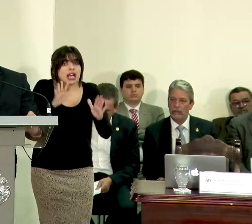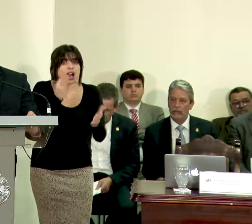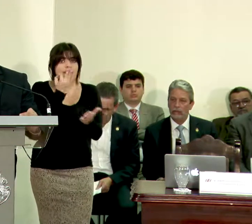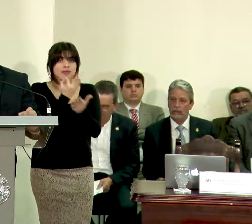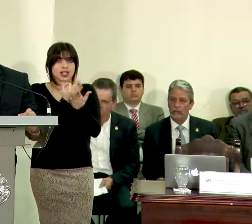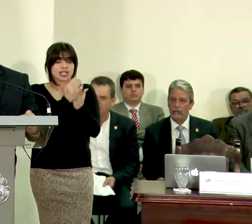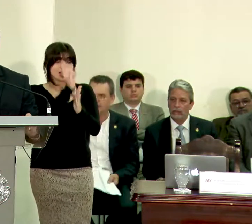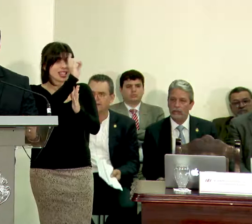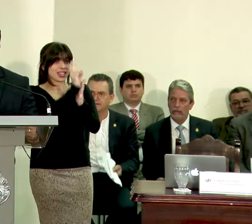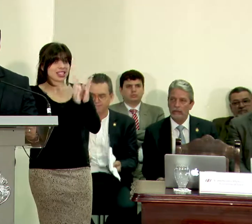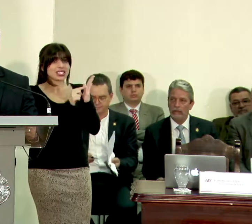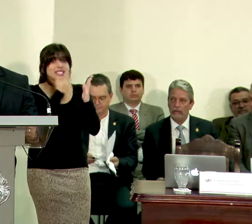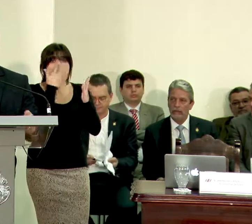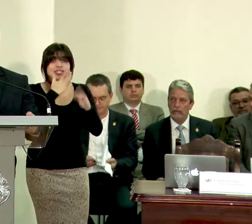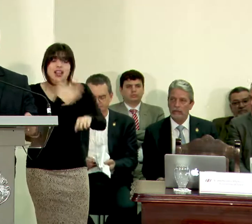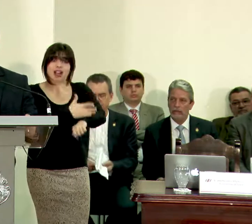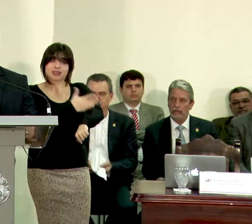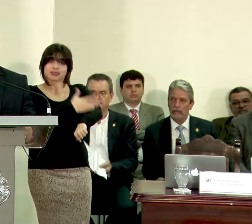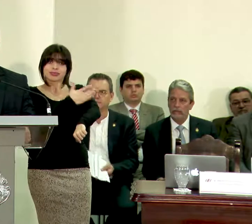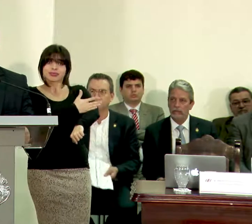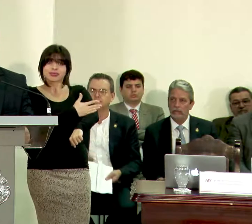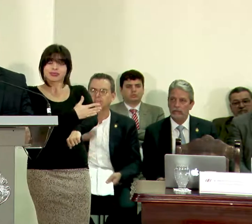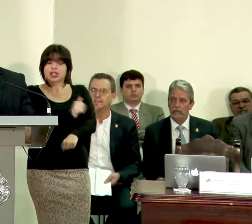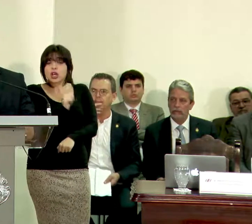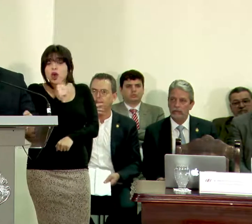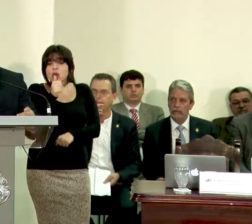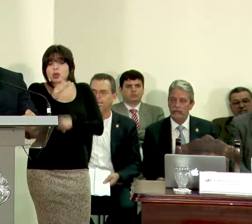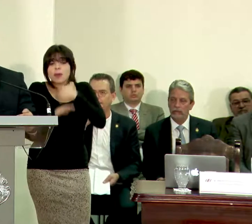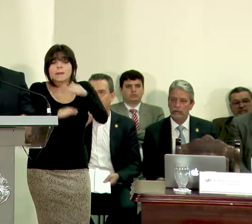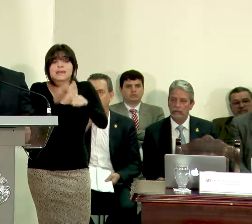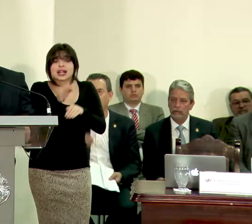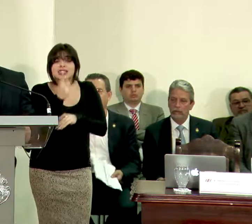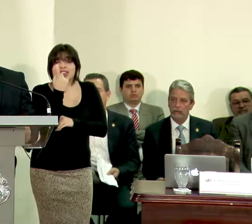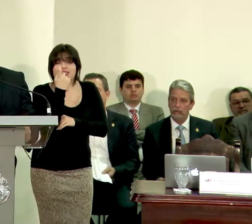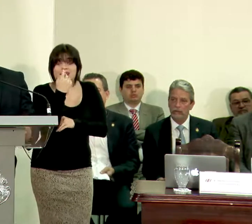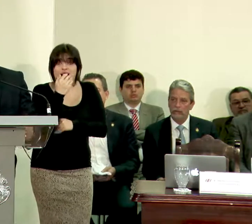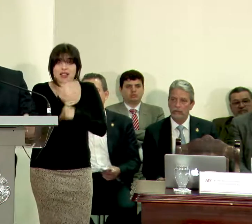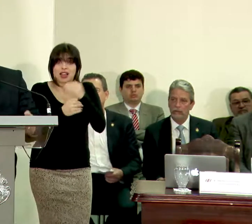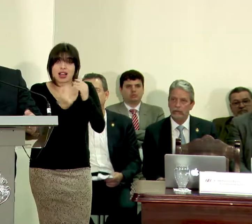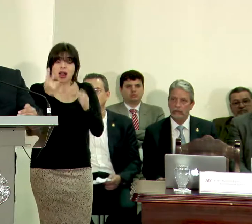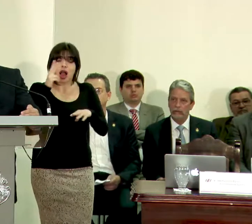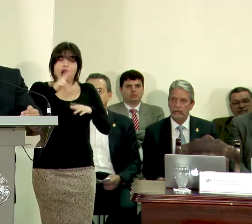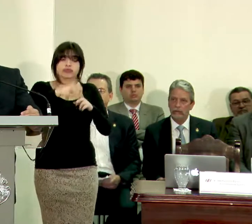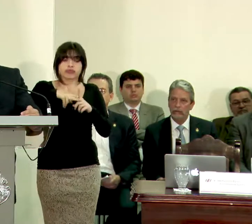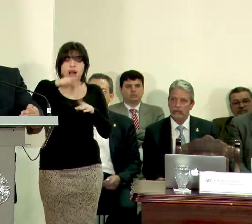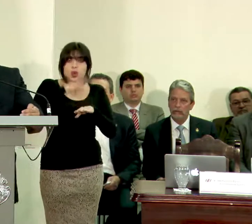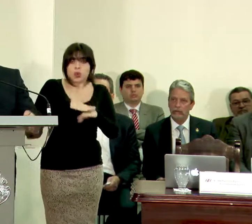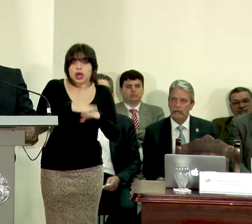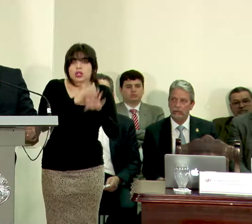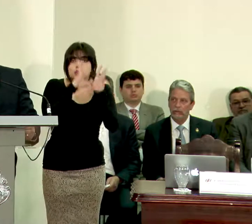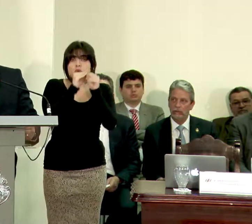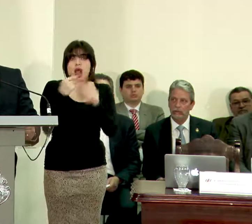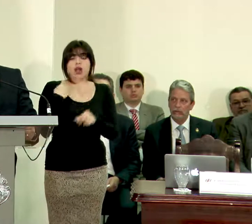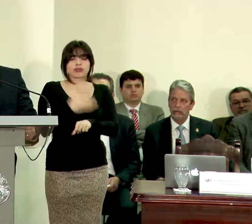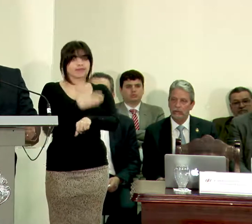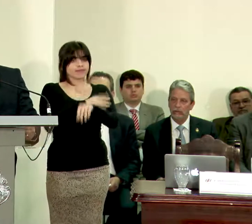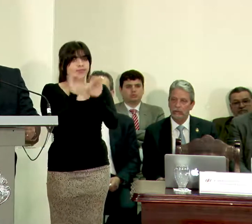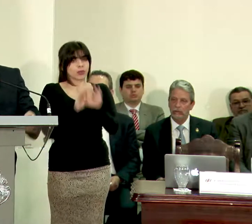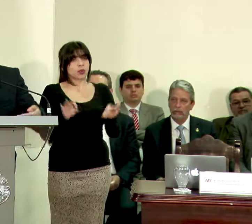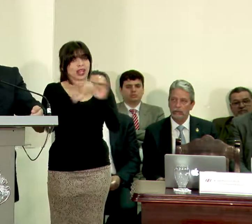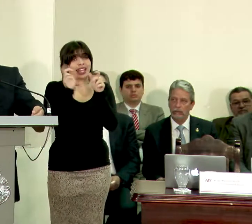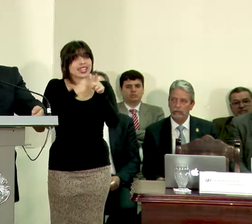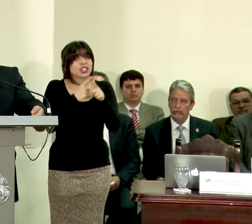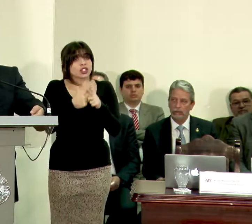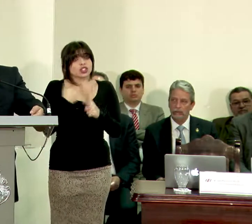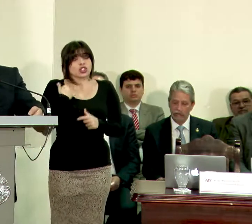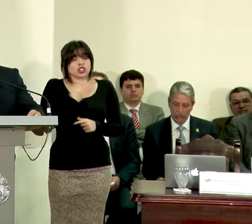cuyo diseño ha sido avanzado y que el resto de pasos que sigue, ¿verdad?, el ciclo de adjudicación, también llevan un avance importante.